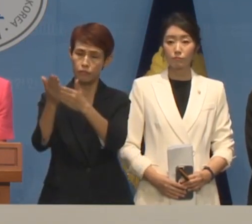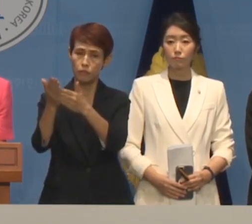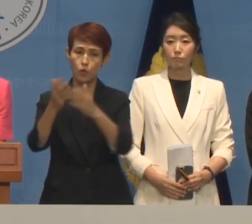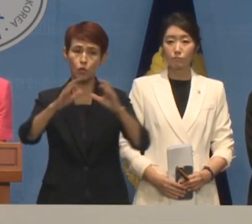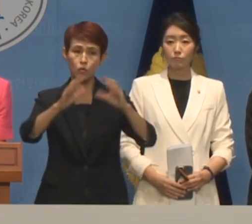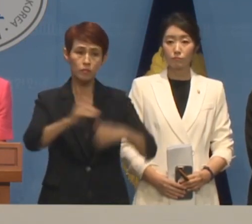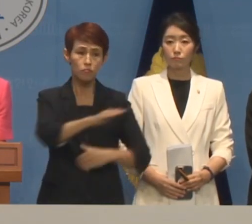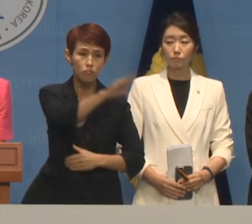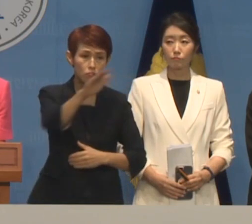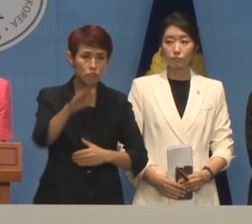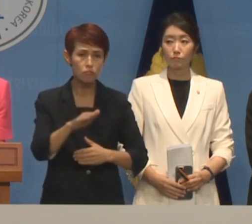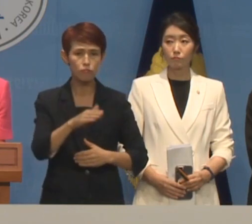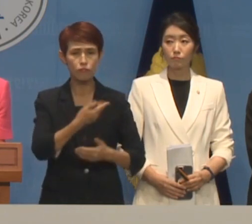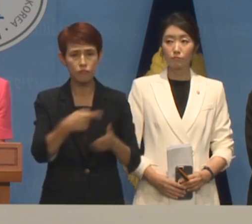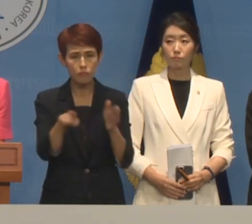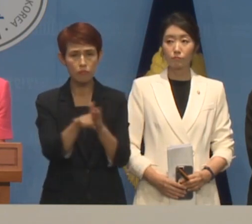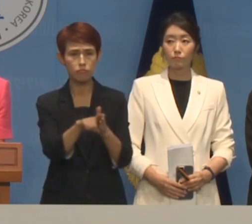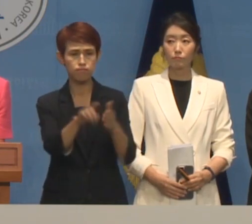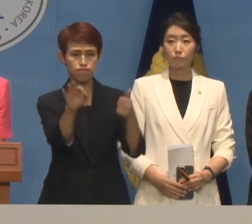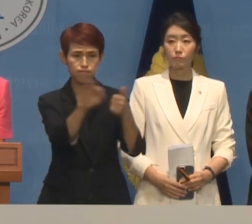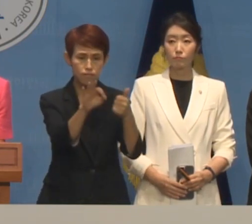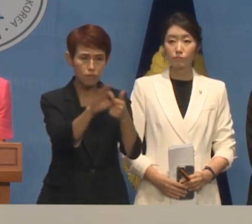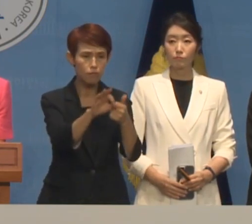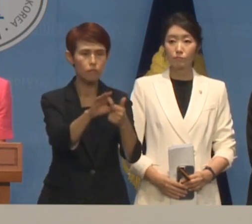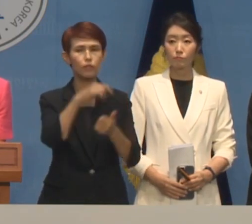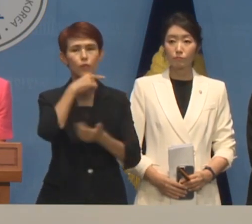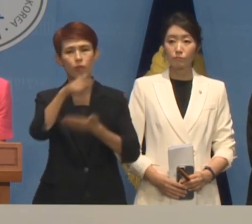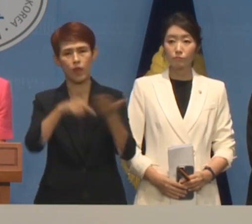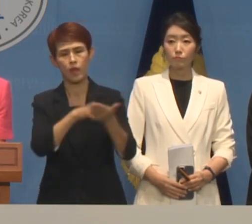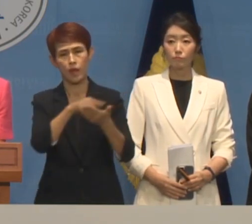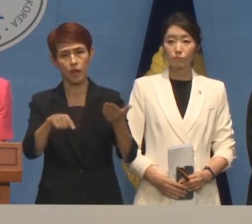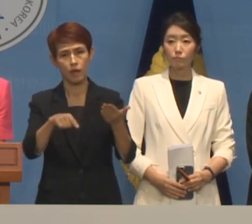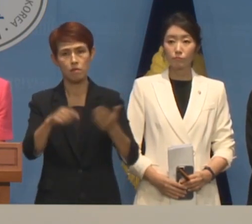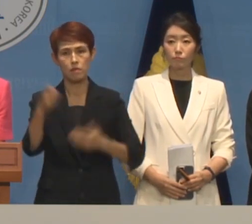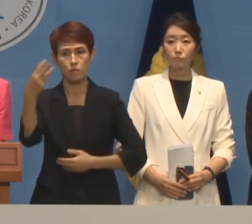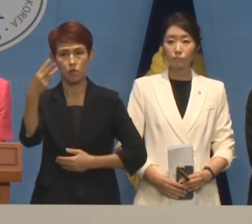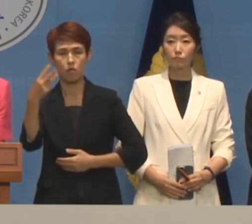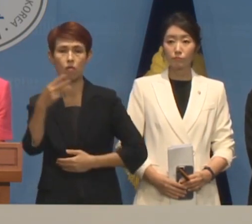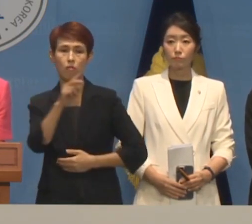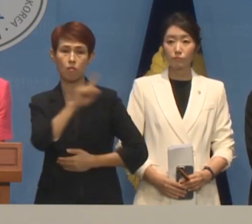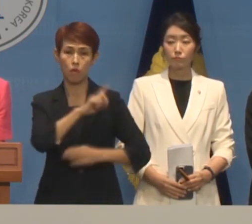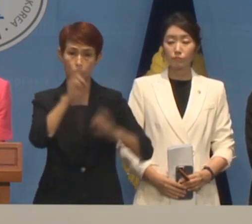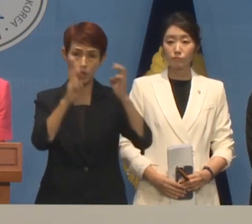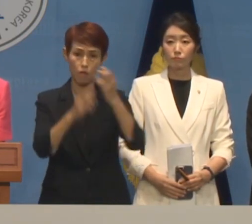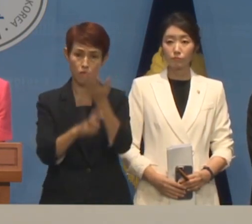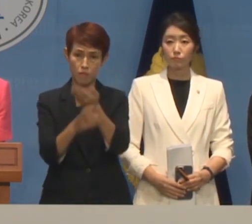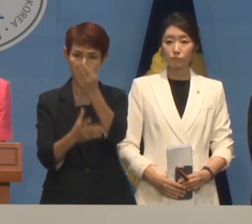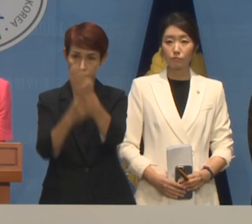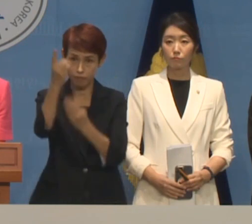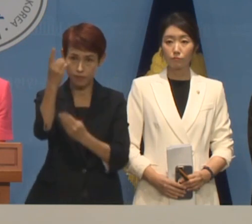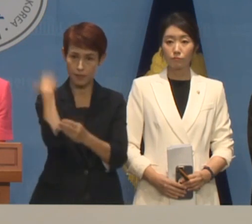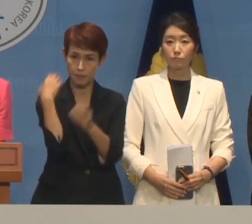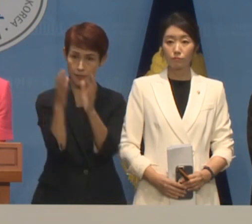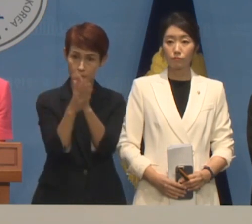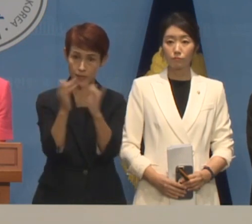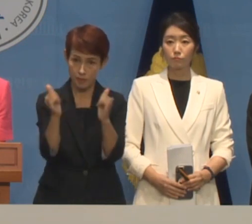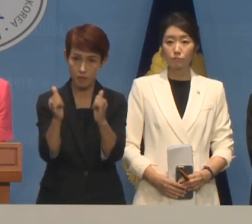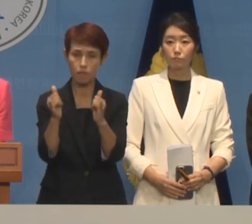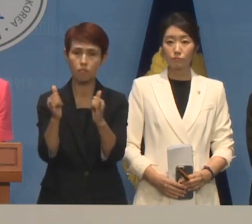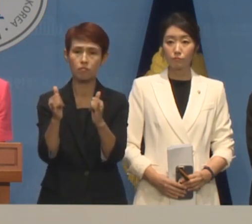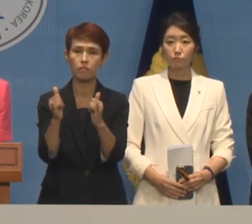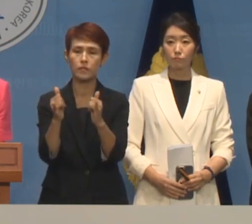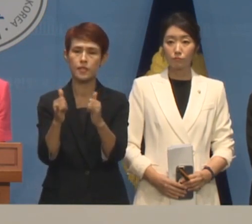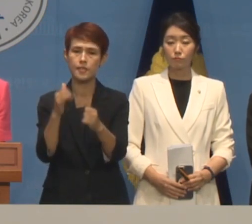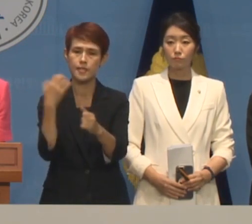국민의 노후자금에 막대한 손실을 입힌 삼성물산 불법 합병 관련자들에게 책임을 묻기 위한 소송을